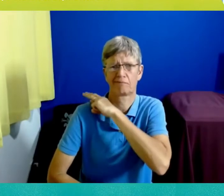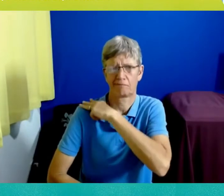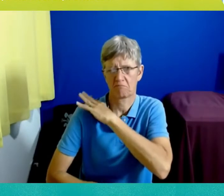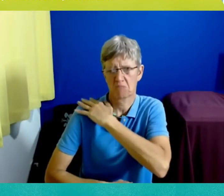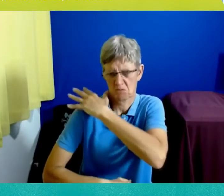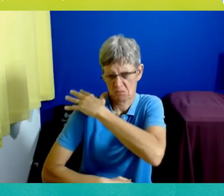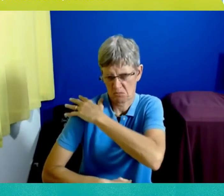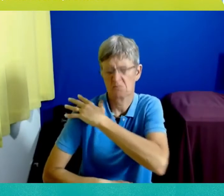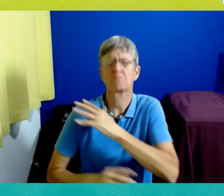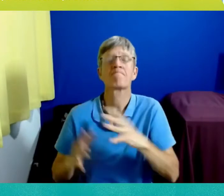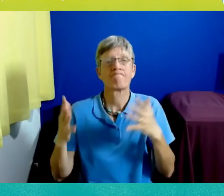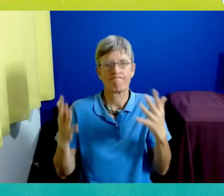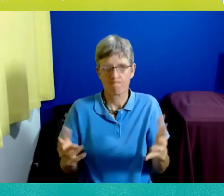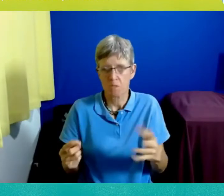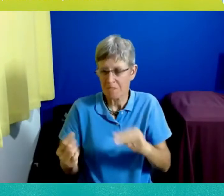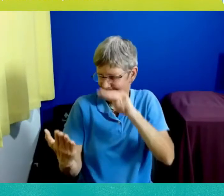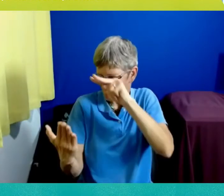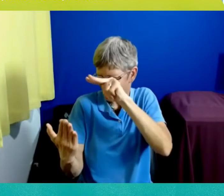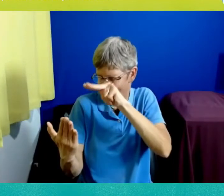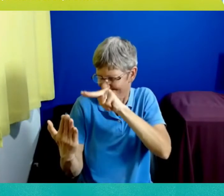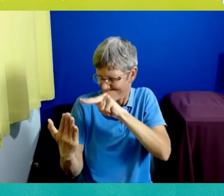depende do ensino médio, às vezes,